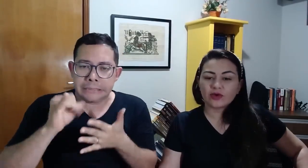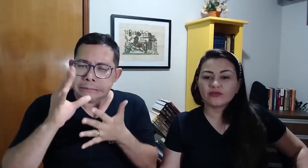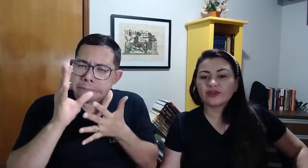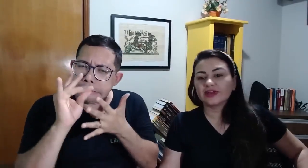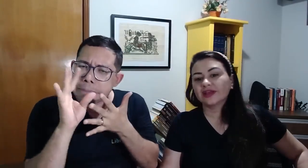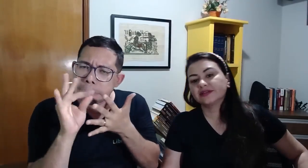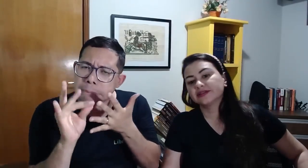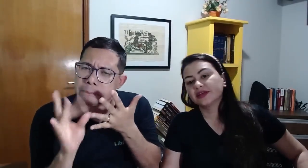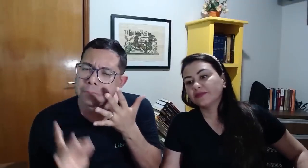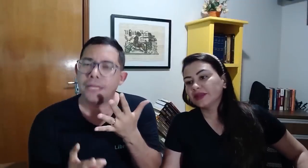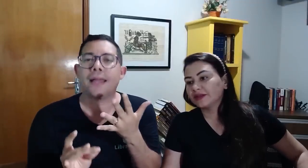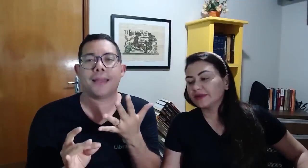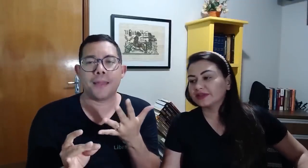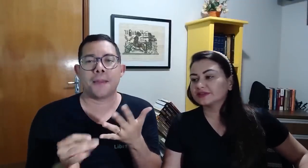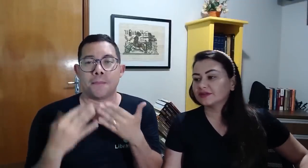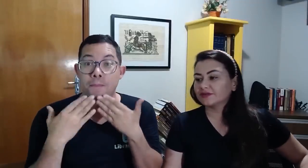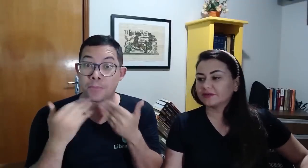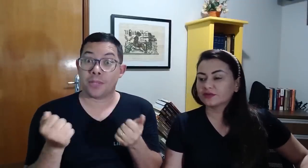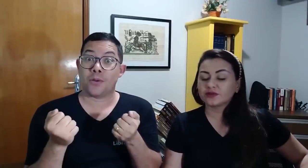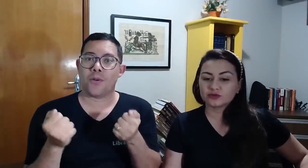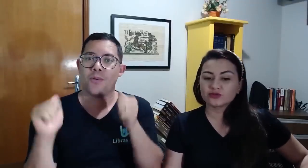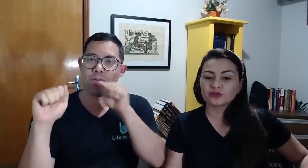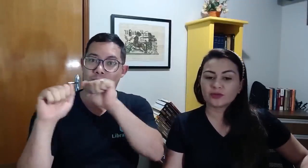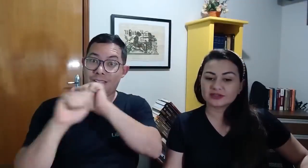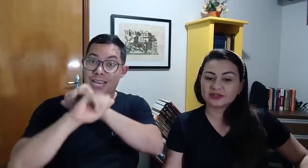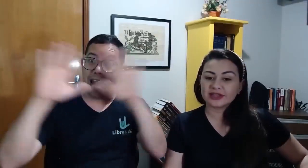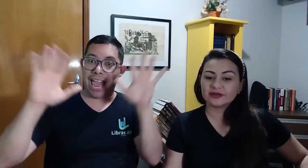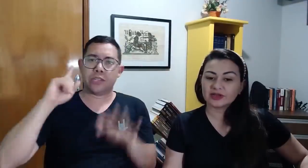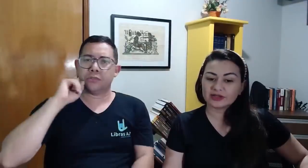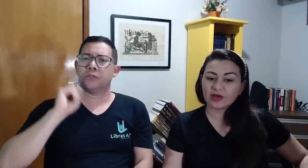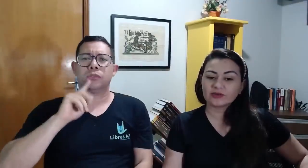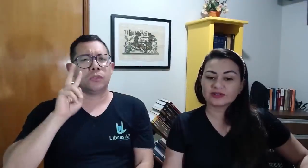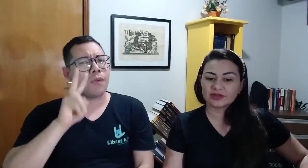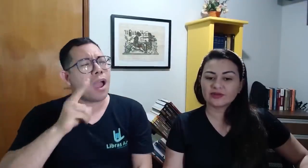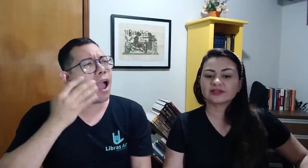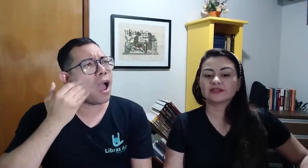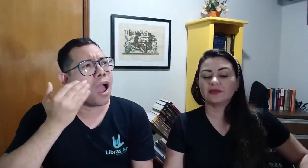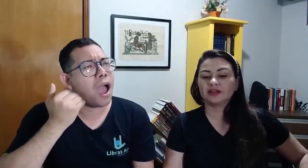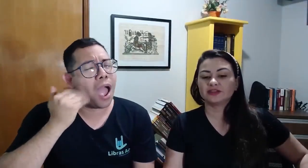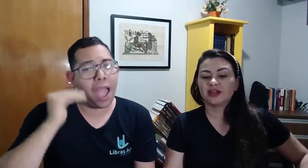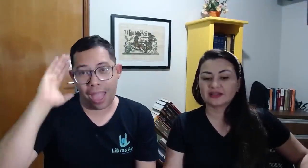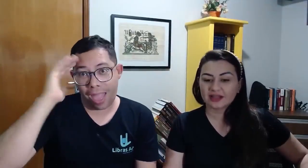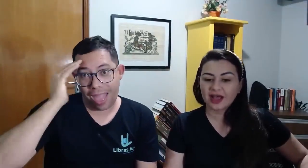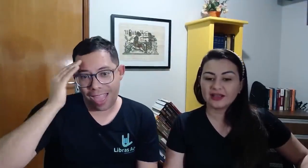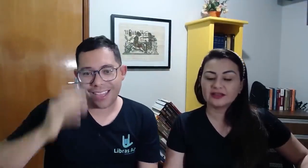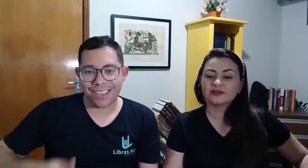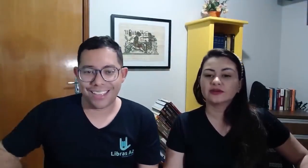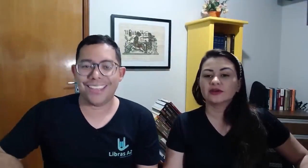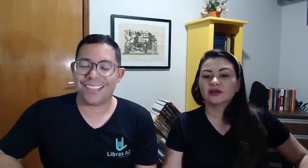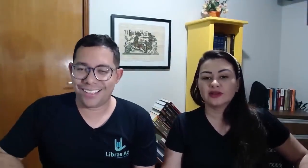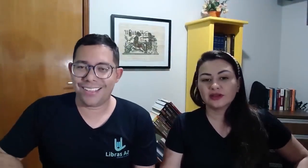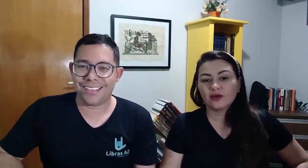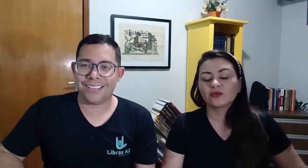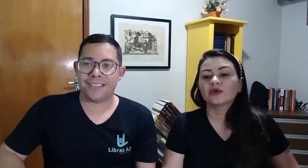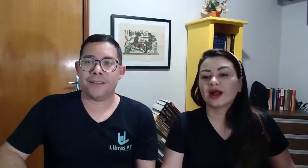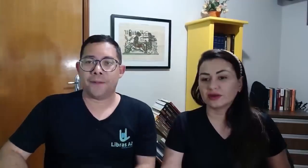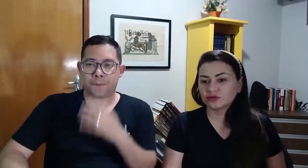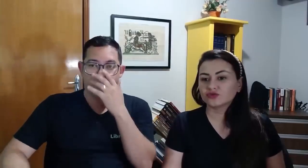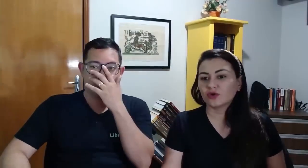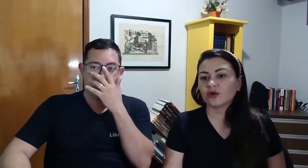vou enriquecendo a minha interpretação, né? Para que os surdos possam entender o que está acontecendo com essa semente, né? Ela está caindo em algum lugar, no solo,